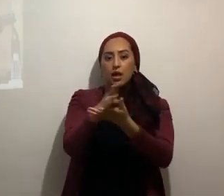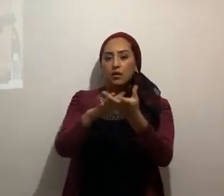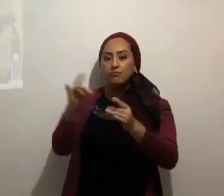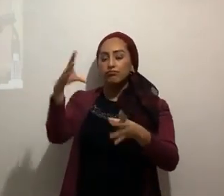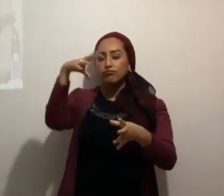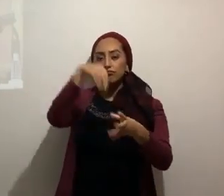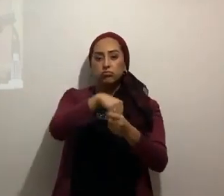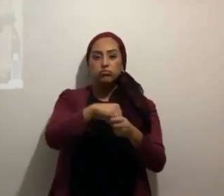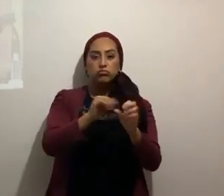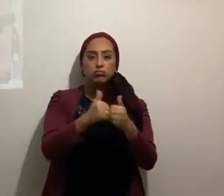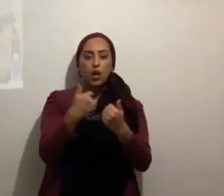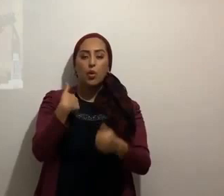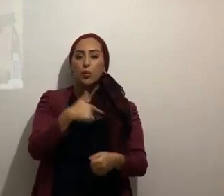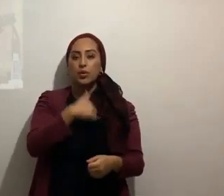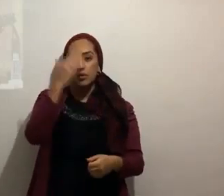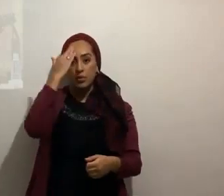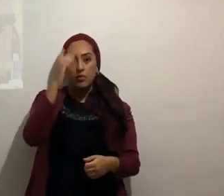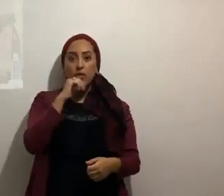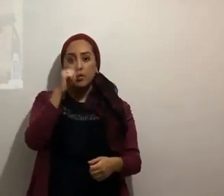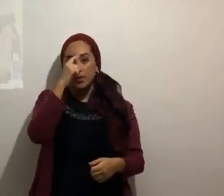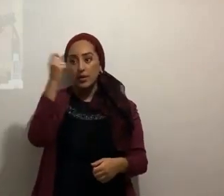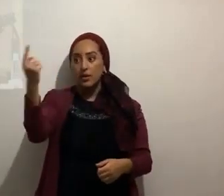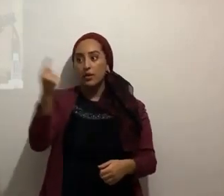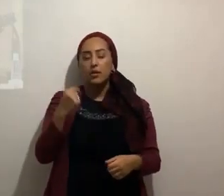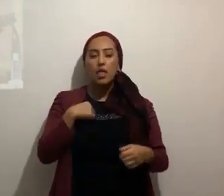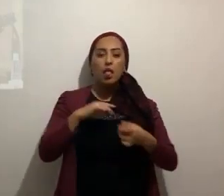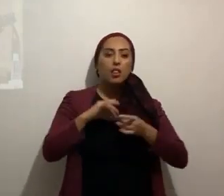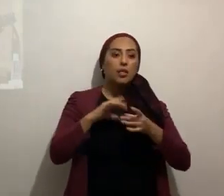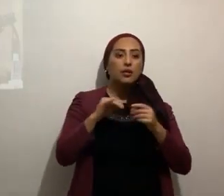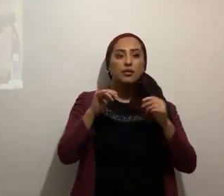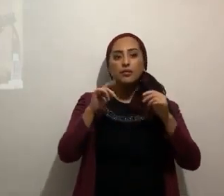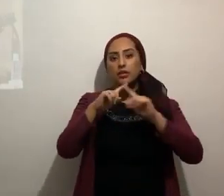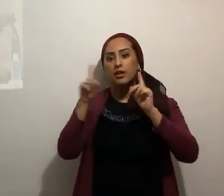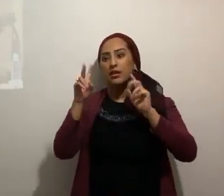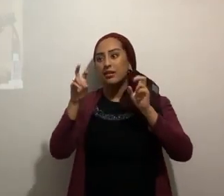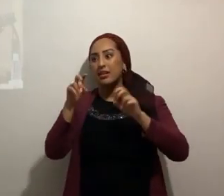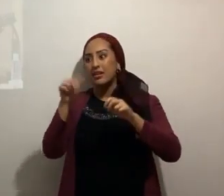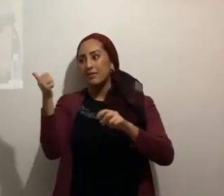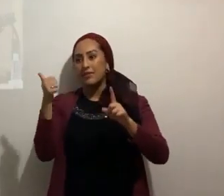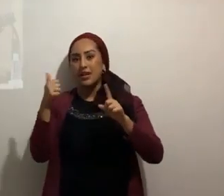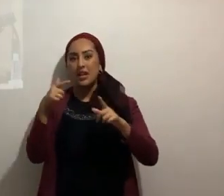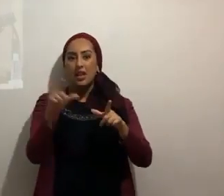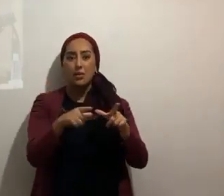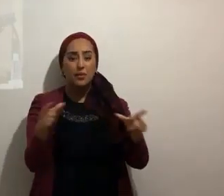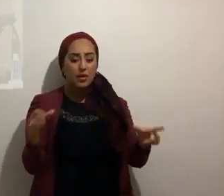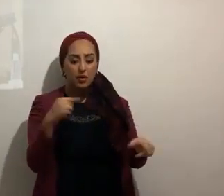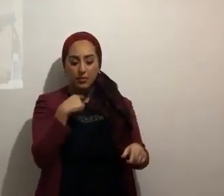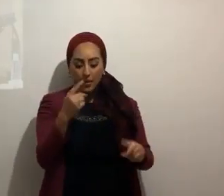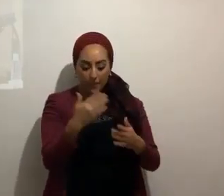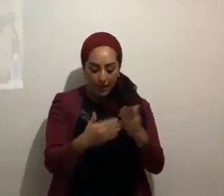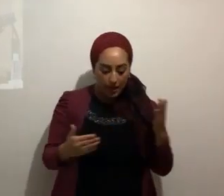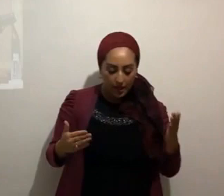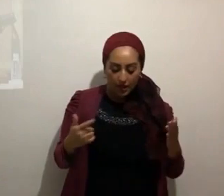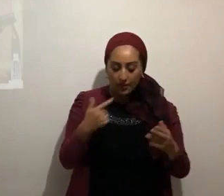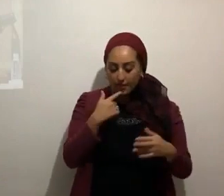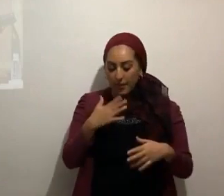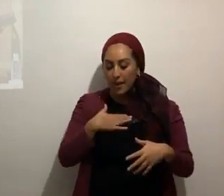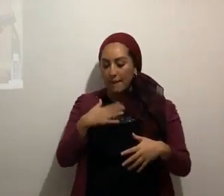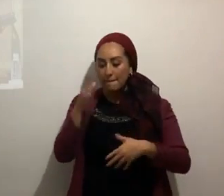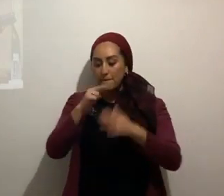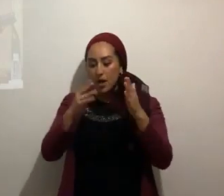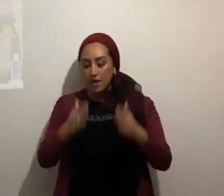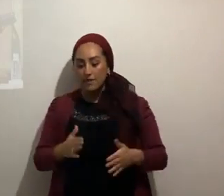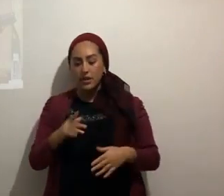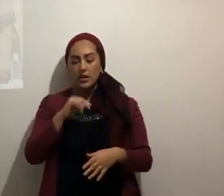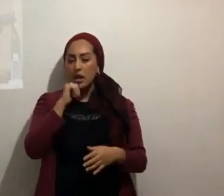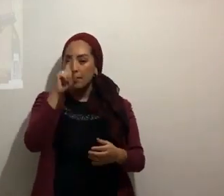HaKodesh. No es porque venga hablando bibibababú, ¿no? O que diga ciertas cosas y diga que es profeta y eso. No